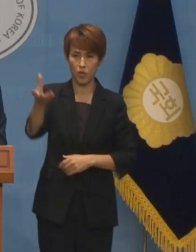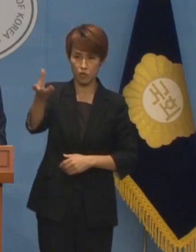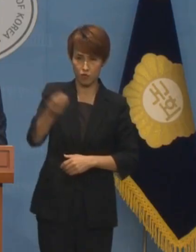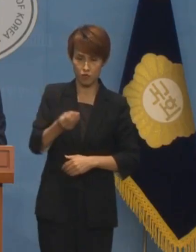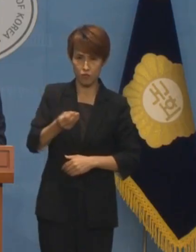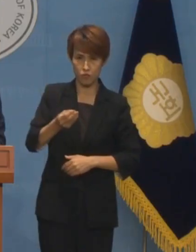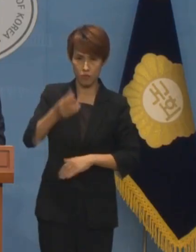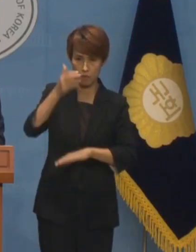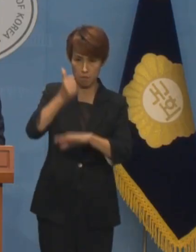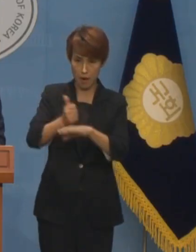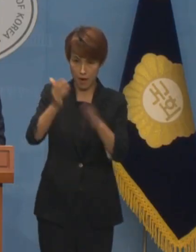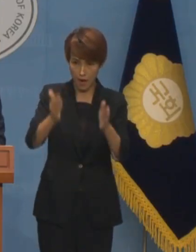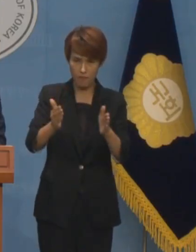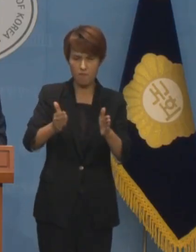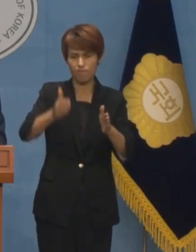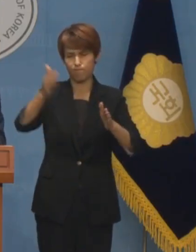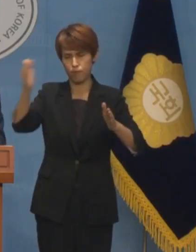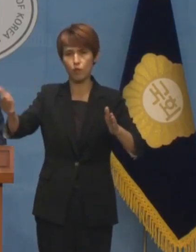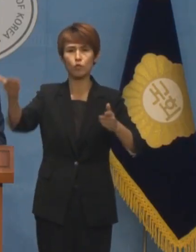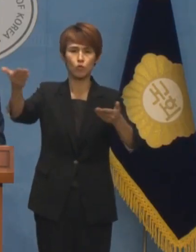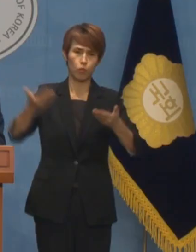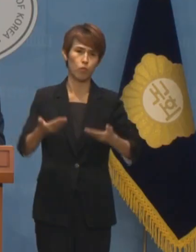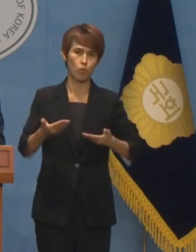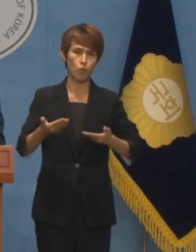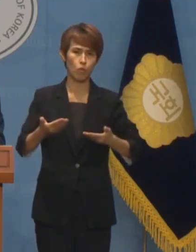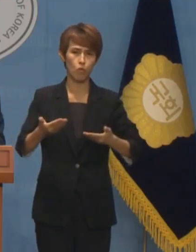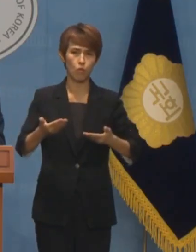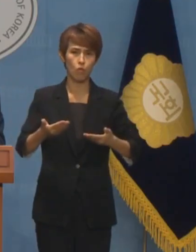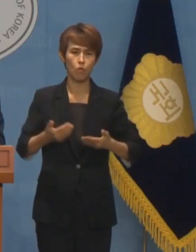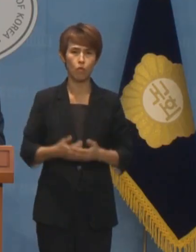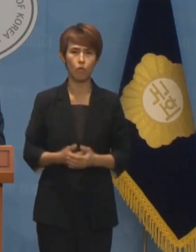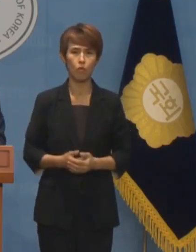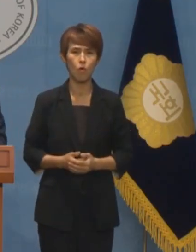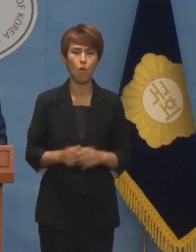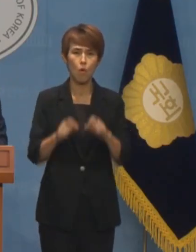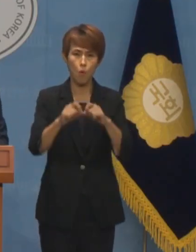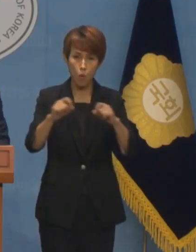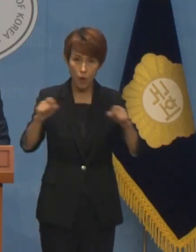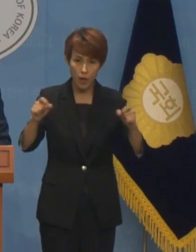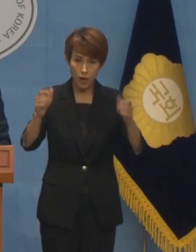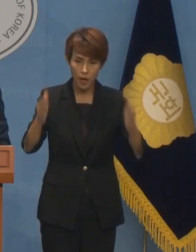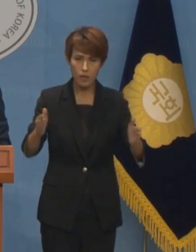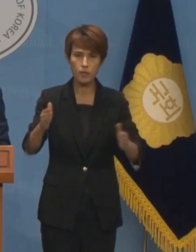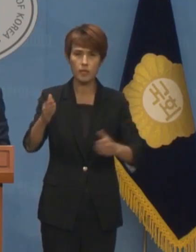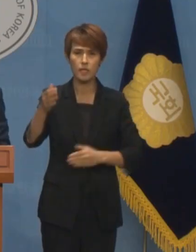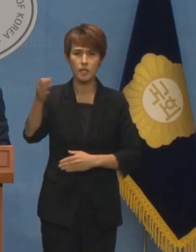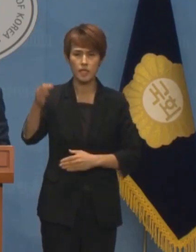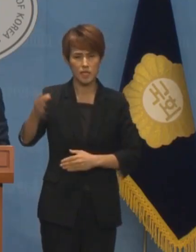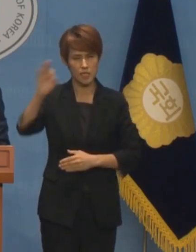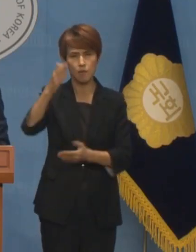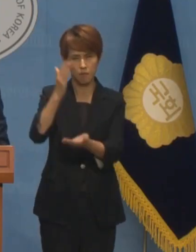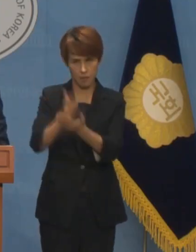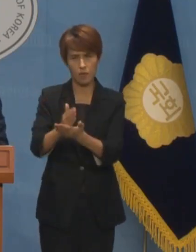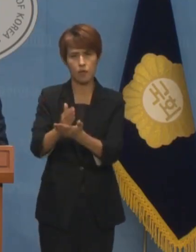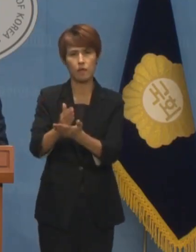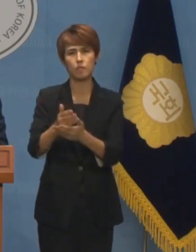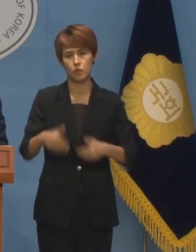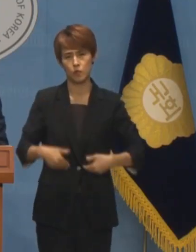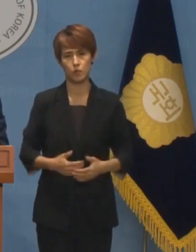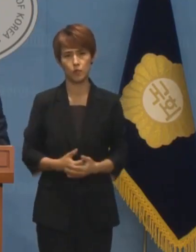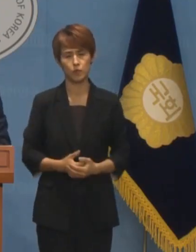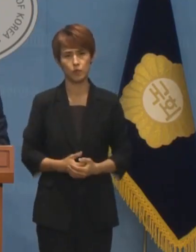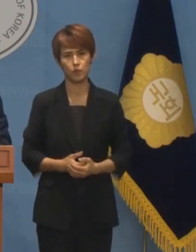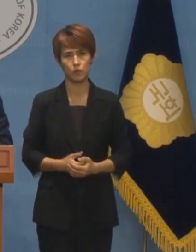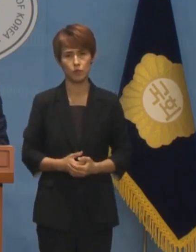연장 기한을 대폭 확대하고 장기저리 또는 장기 무이자로 진행해야 합니다.